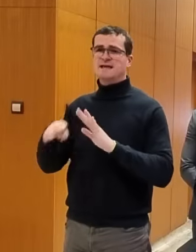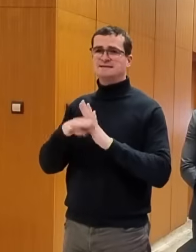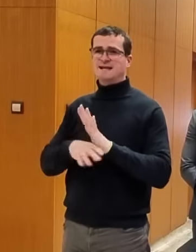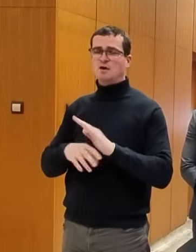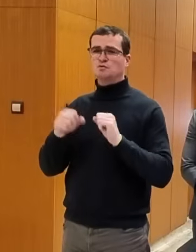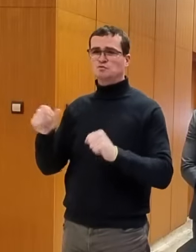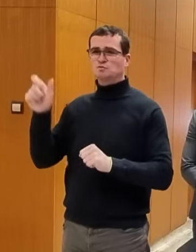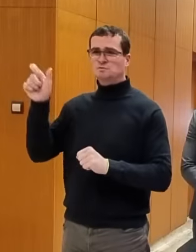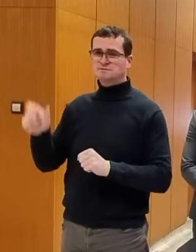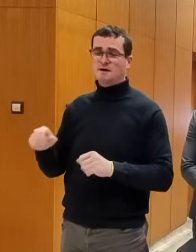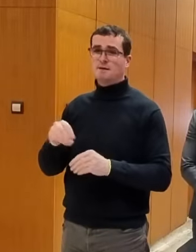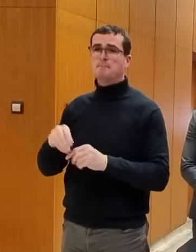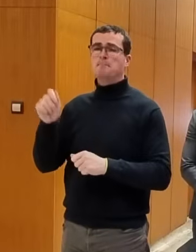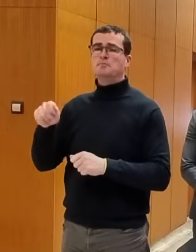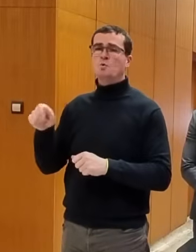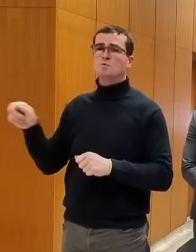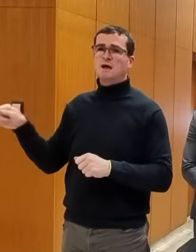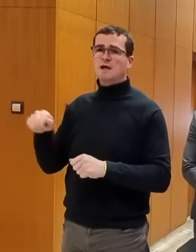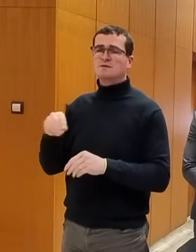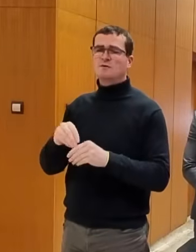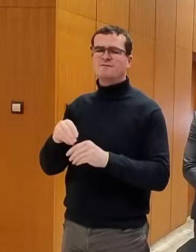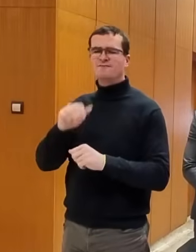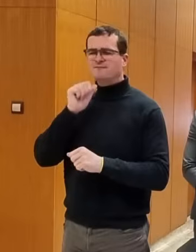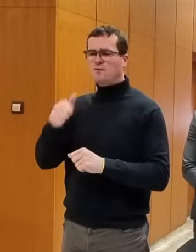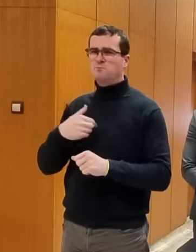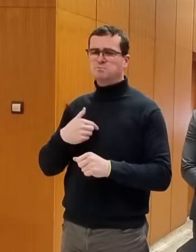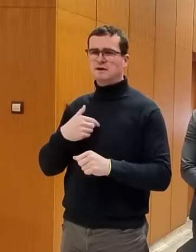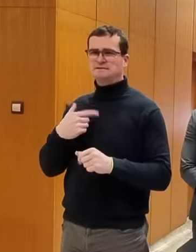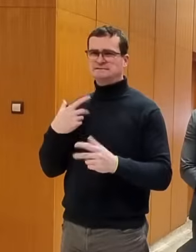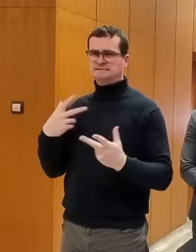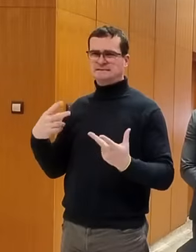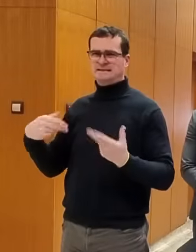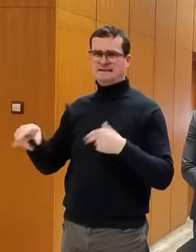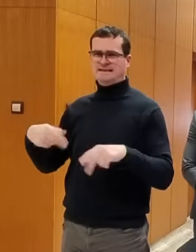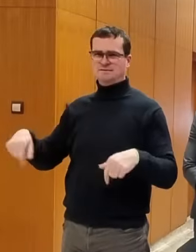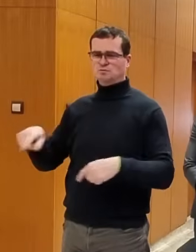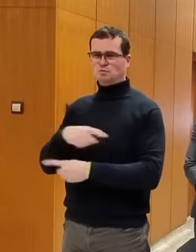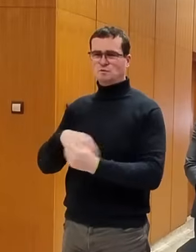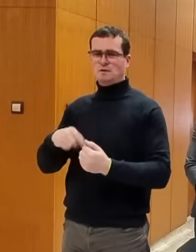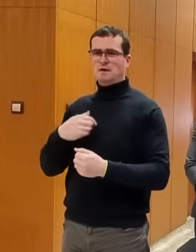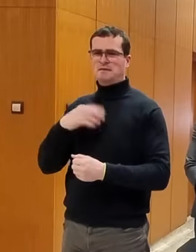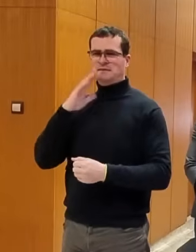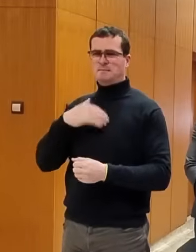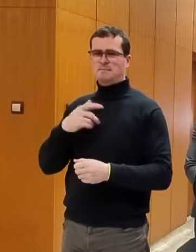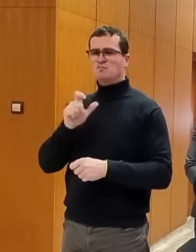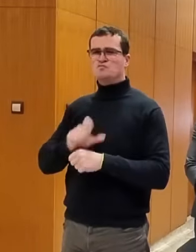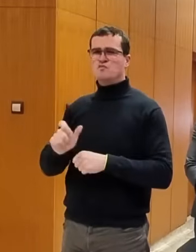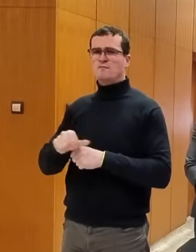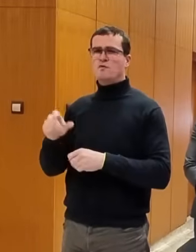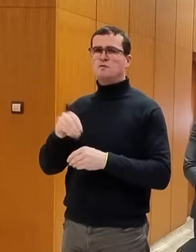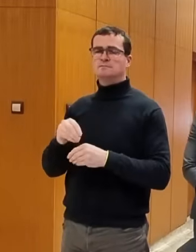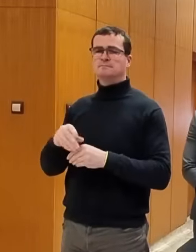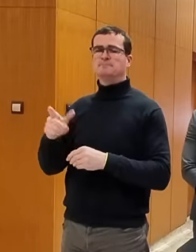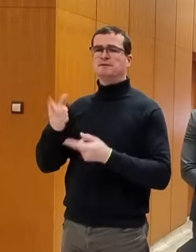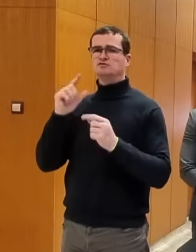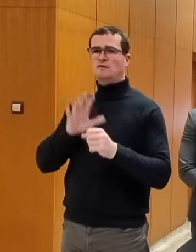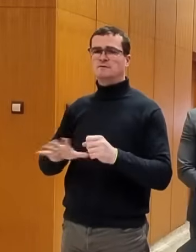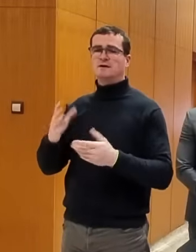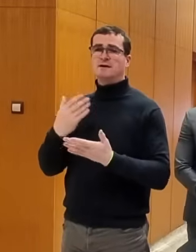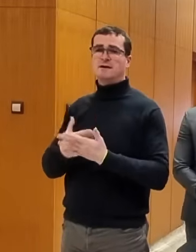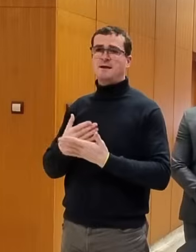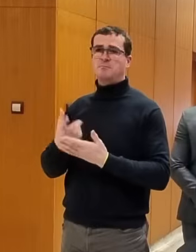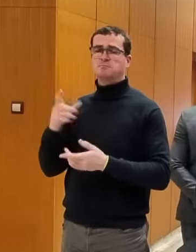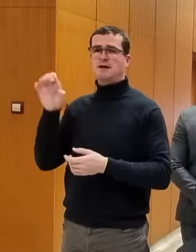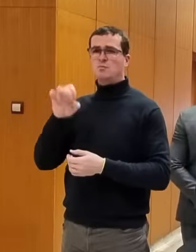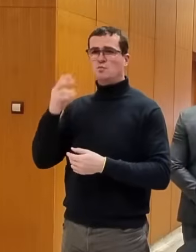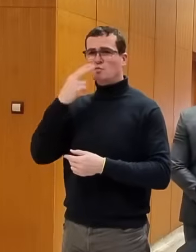zákonný súdca. Ale o prokuratúre ako takej sa vôbec nepolemizuje. Čiže my nevidíme žiaden dôvod na to, aby sa v prípade Slovenska nejakým